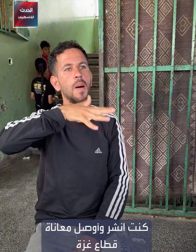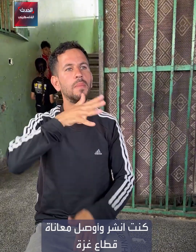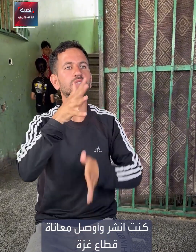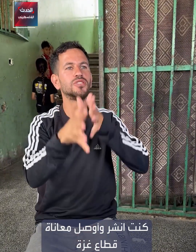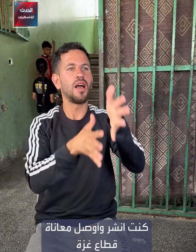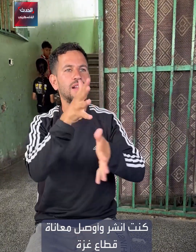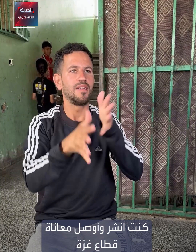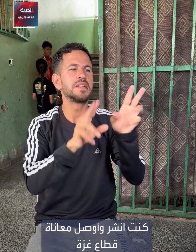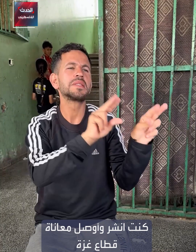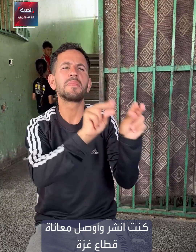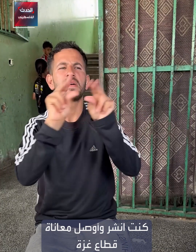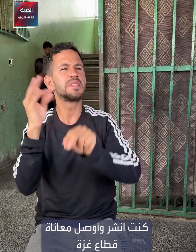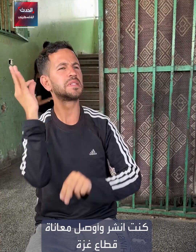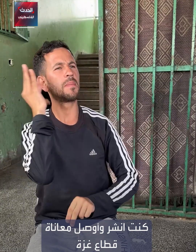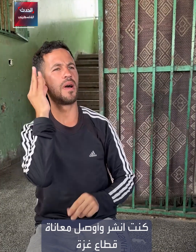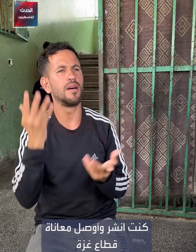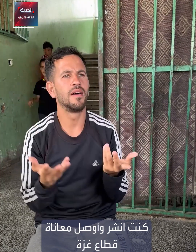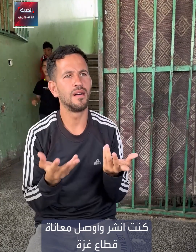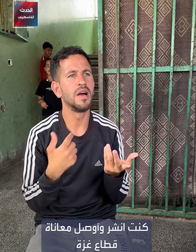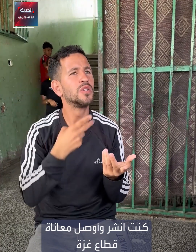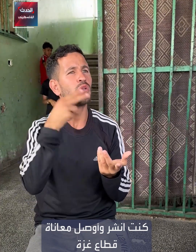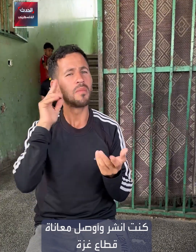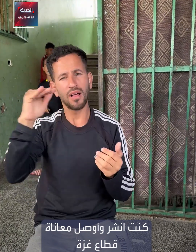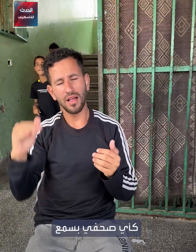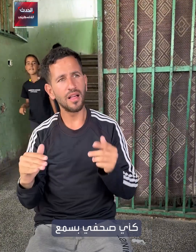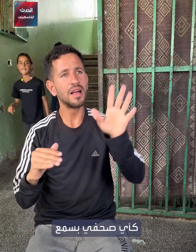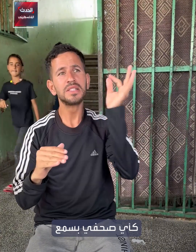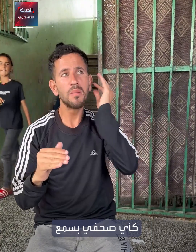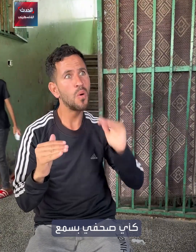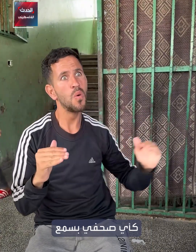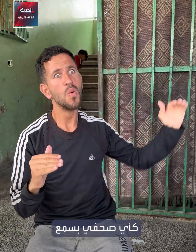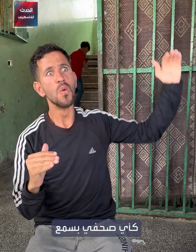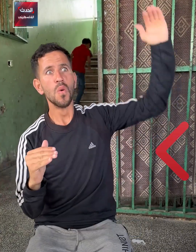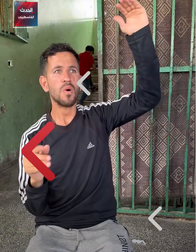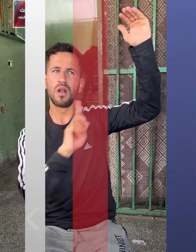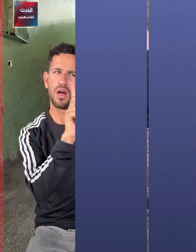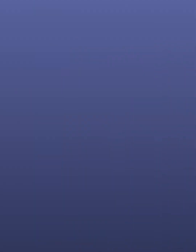فانا كنت اشر واوصل المعاناه القطاع غزه زي كاي صحفي بع